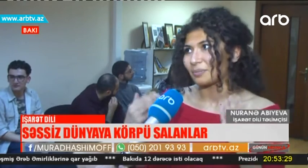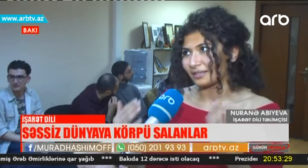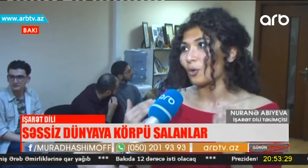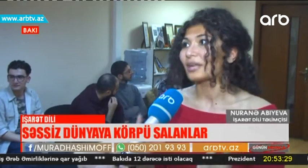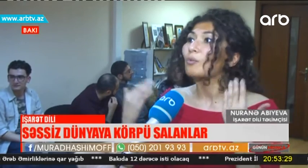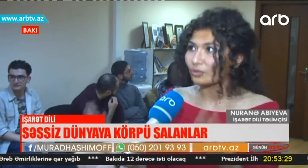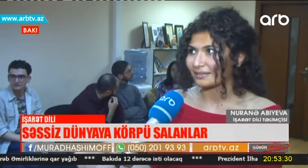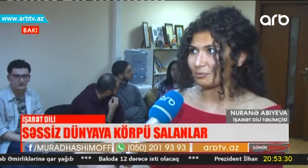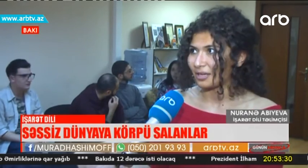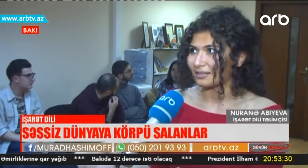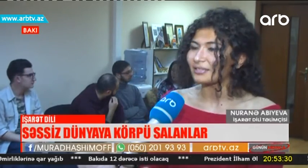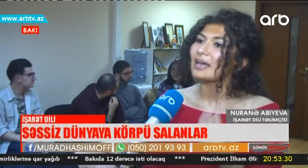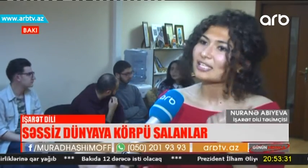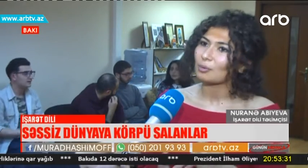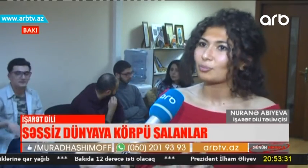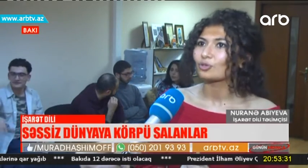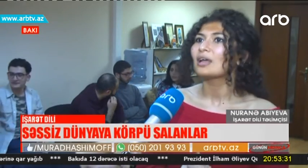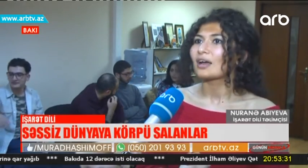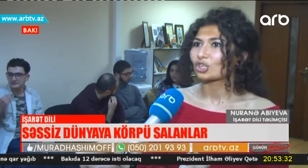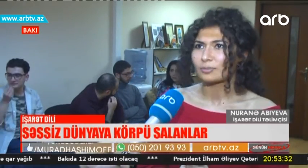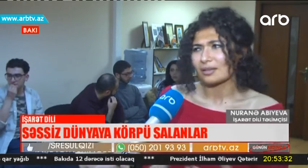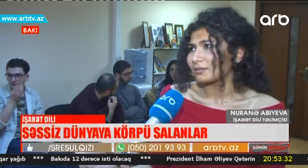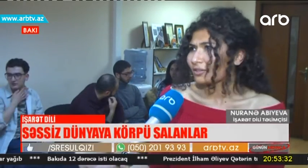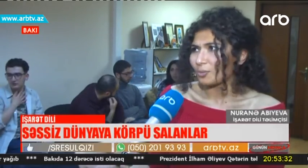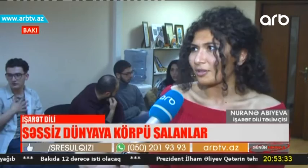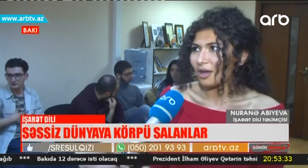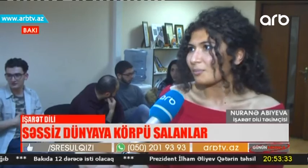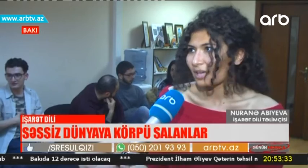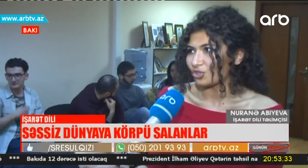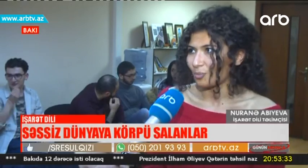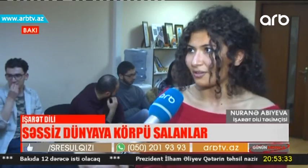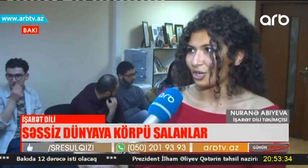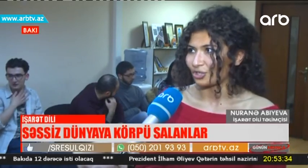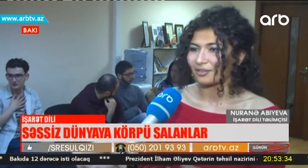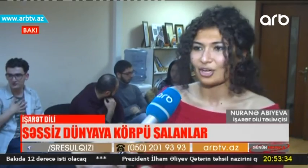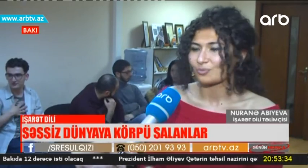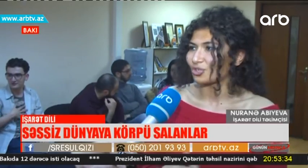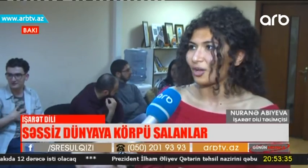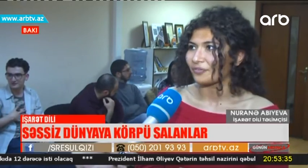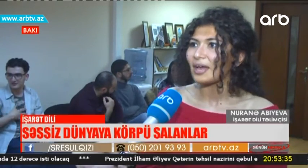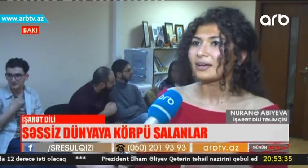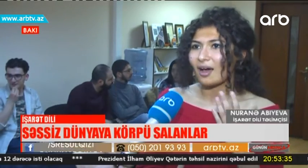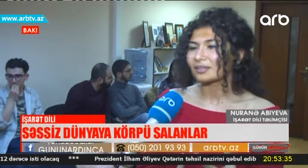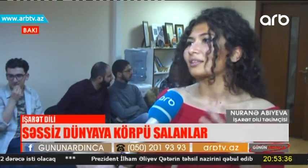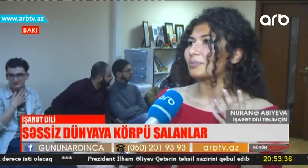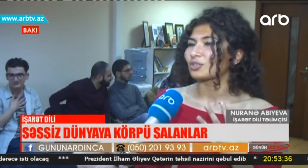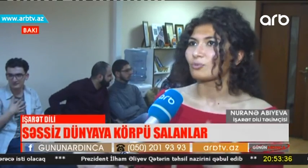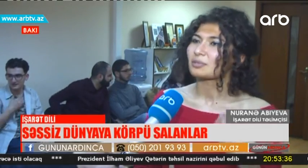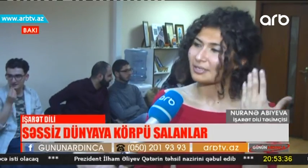birlikdə öyrənib onlara tətbiq edirik ki, sabah bir gün qarşımıza, yəni cəmiyyətdə, həmimiz eyni cəmiyyətdə yaşayırıq. Qarşımıza çıxanda rahatlıqla biz heç olmasa bir